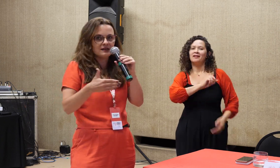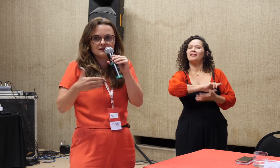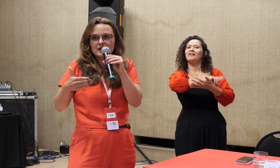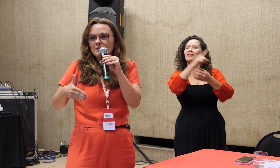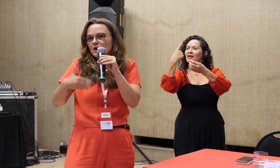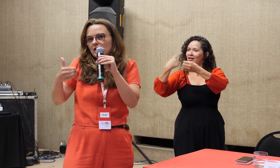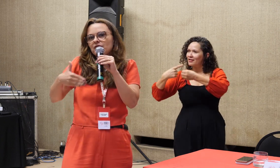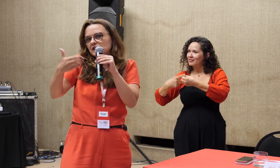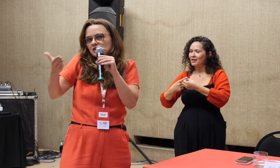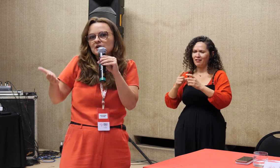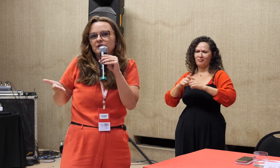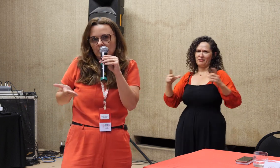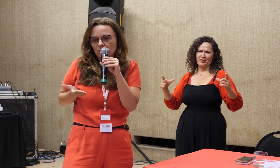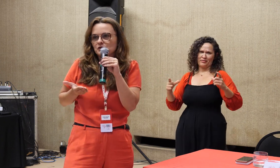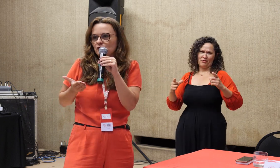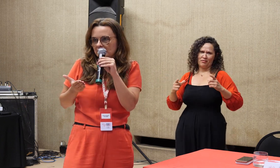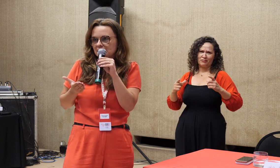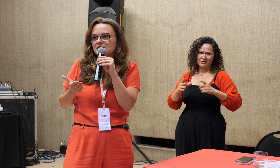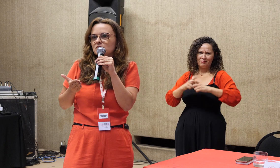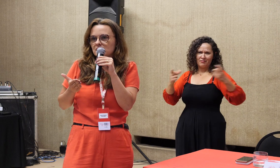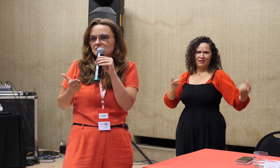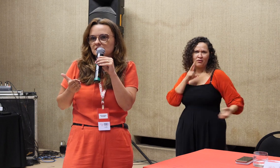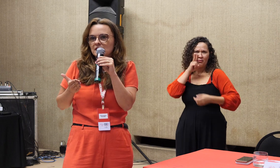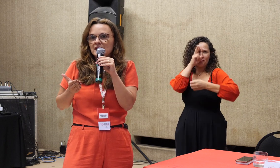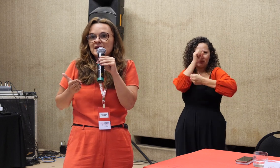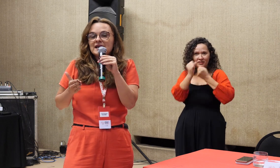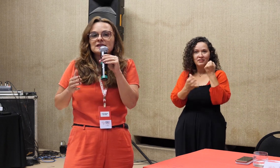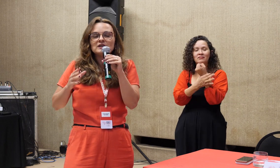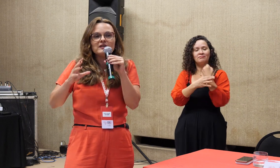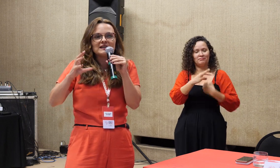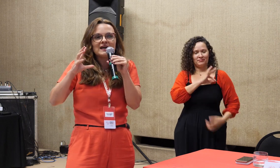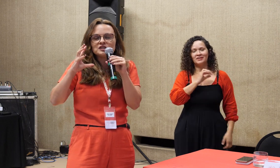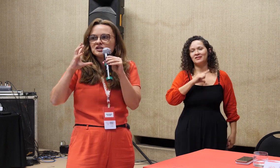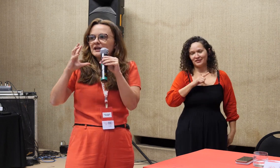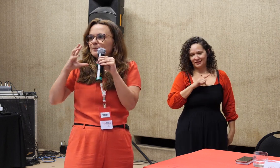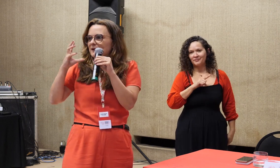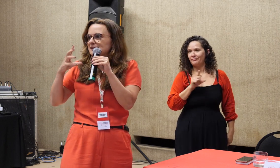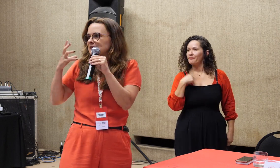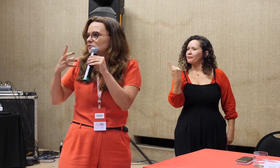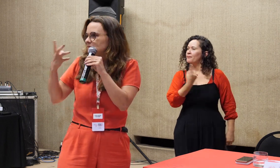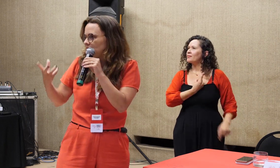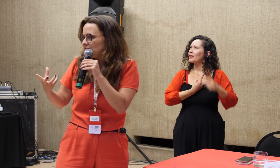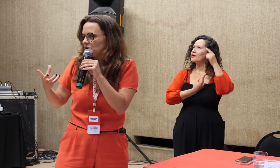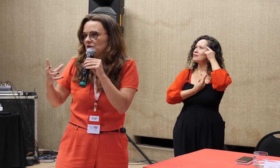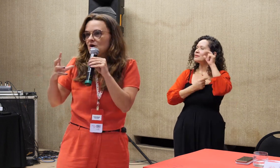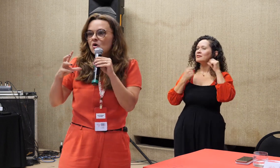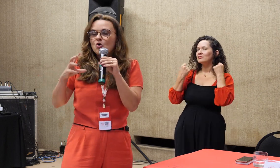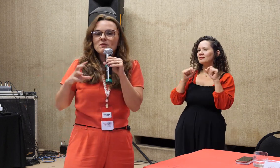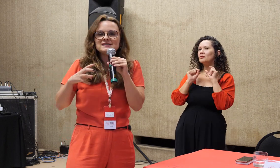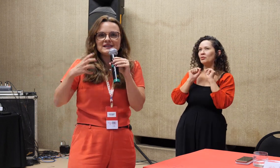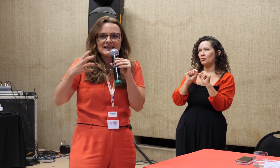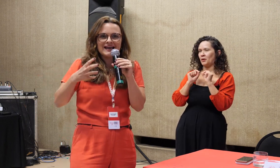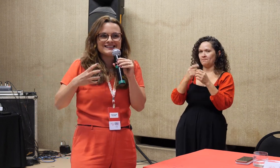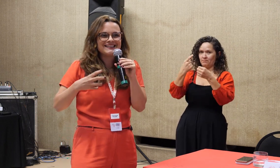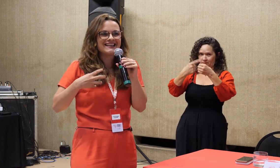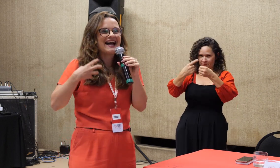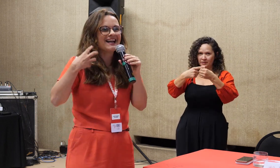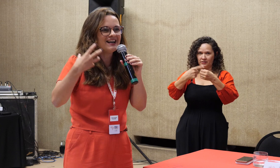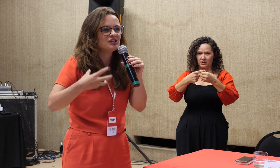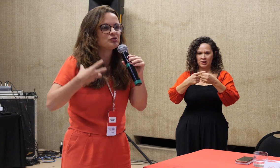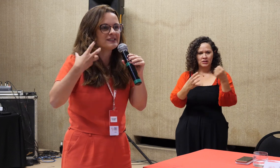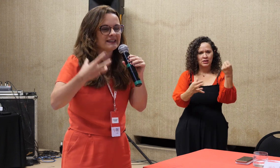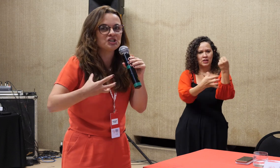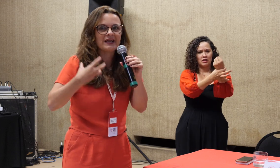várias cidades, né, o maior efetivo em termos de força de segurança. Então, na verdade, a gente tem que pensar o seguinte. Uma cidade